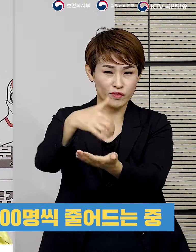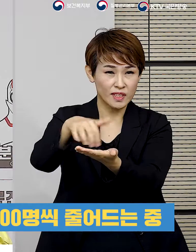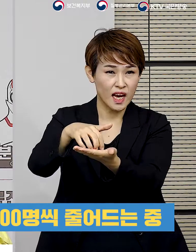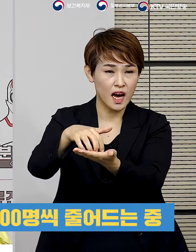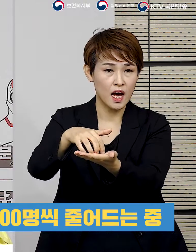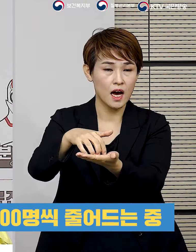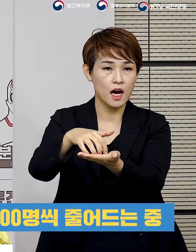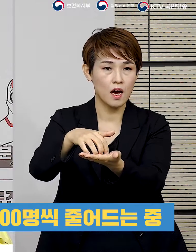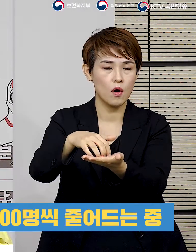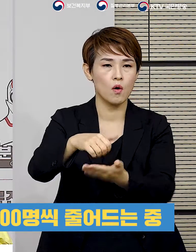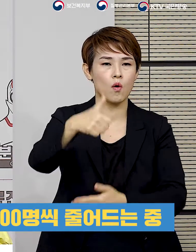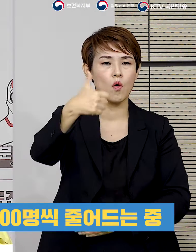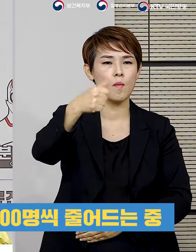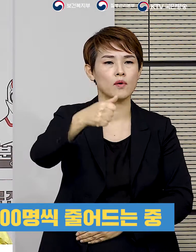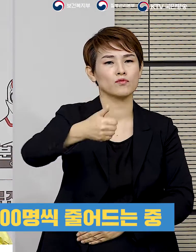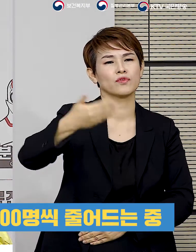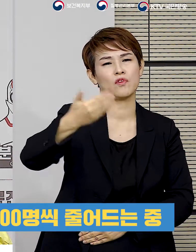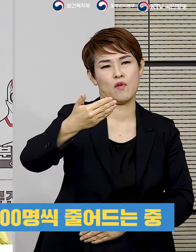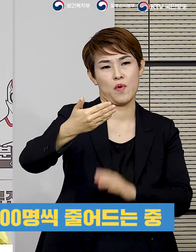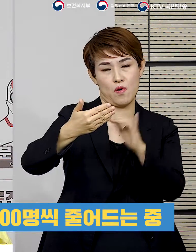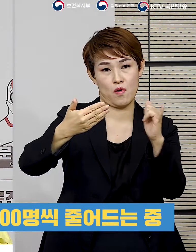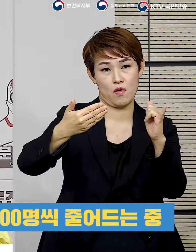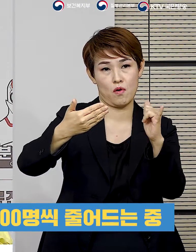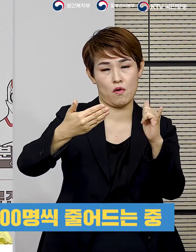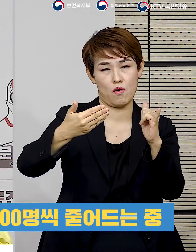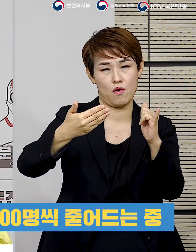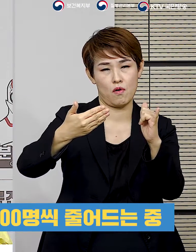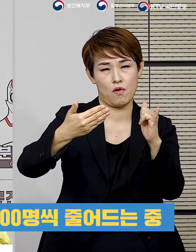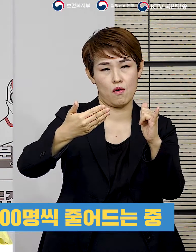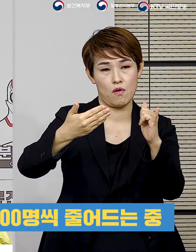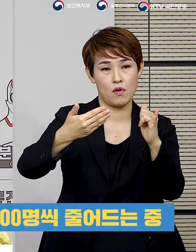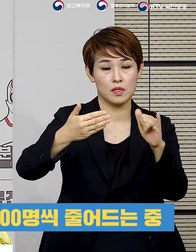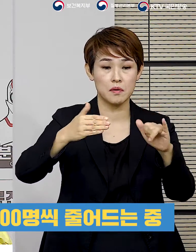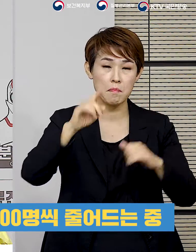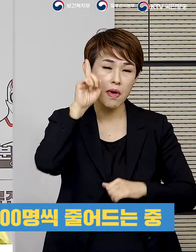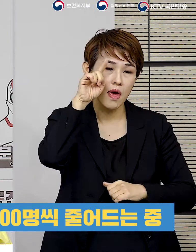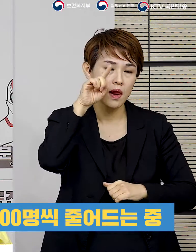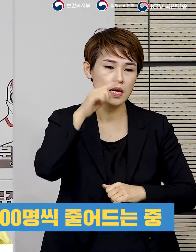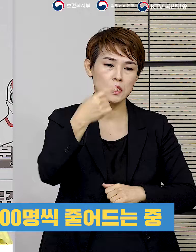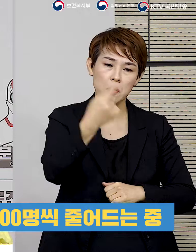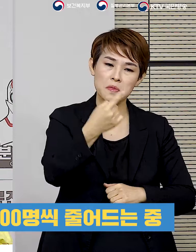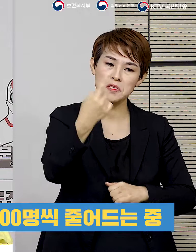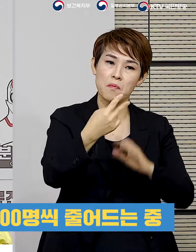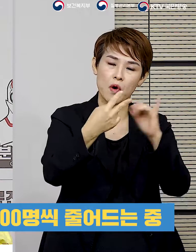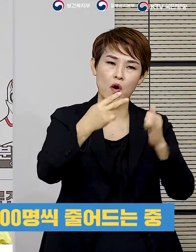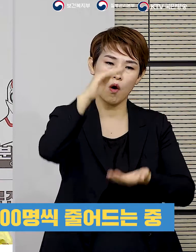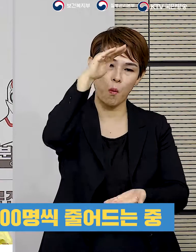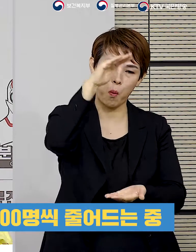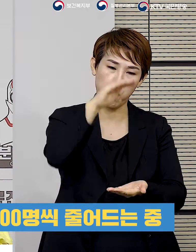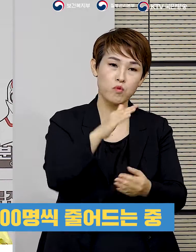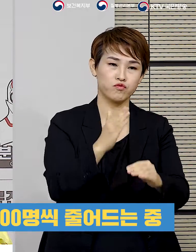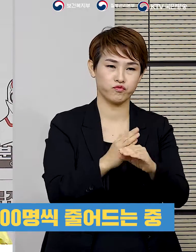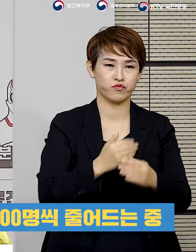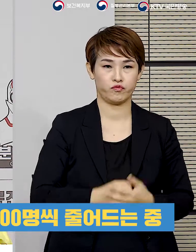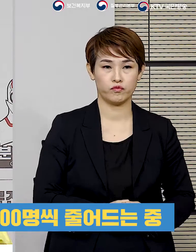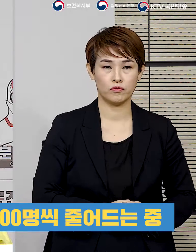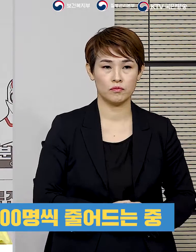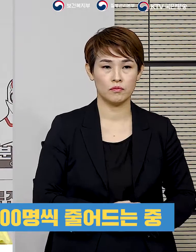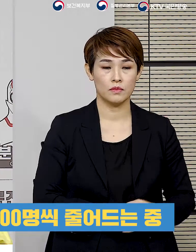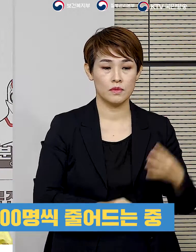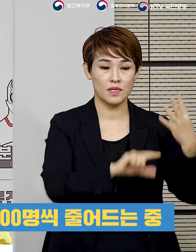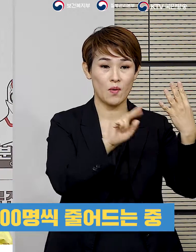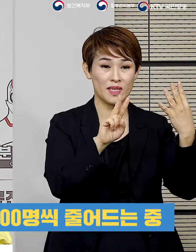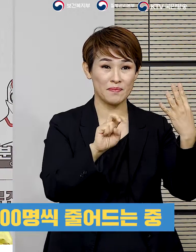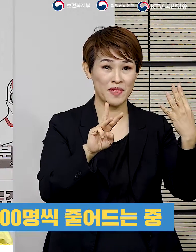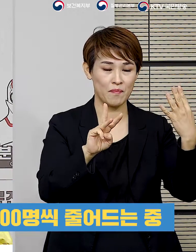자가격리자 수가 5만 9천여 명을 피크로 해서 매일 1, 2천 명씩 줄어들고 있습니다. 그래서 4월 23일 18시